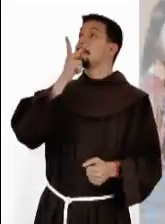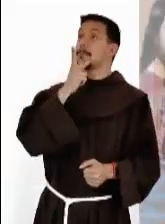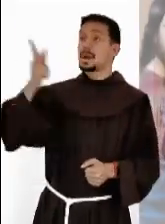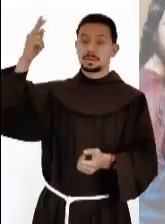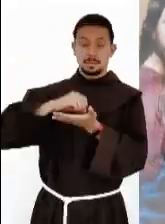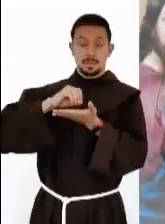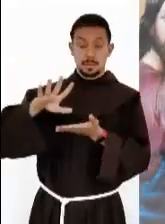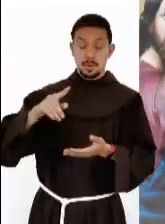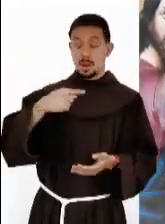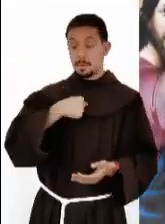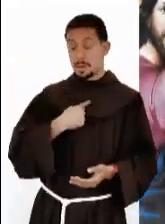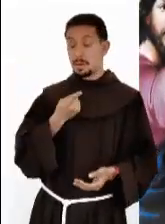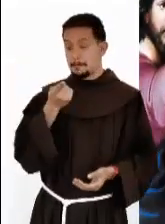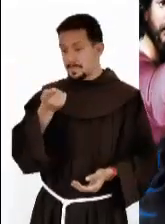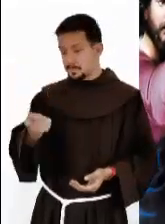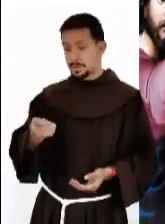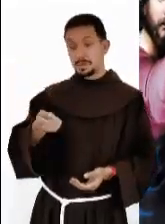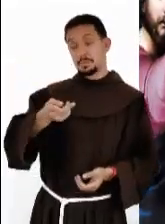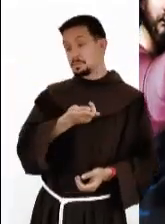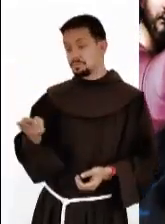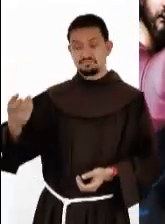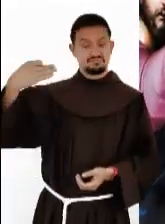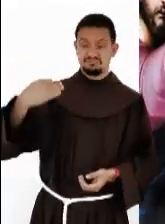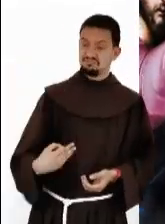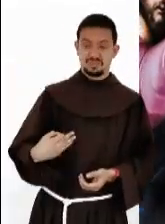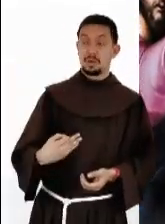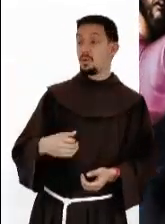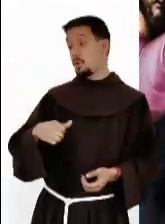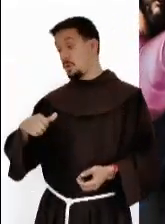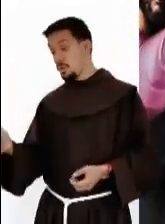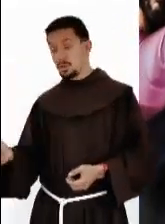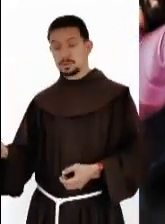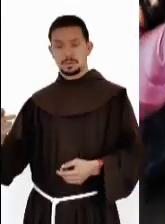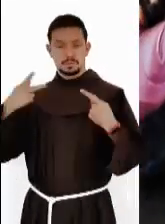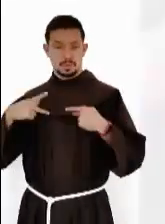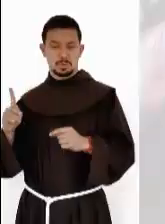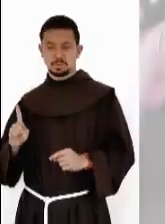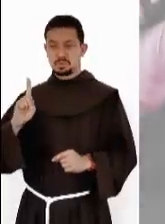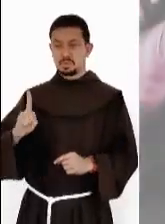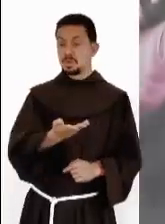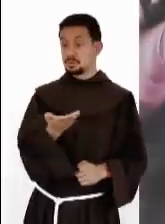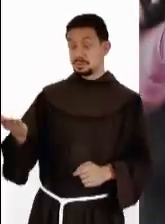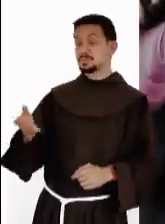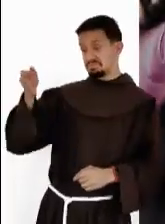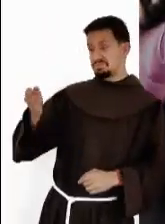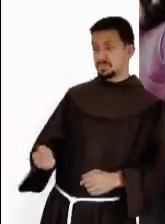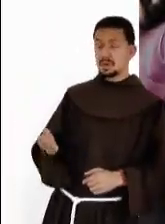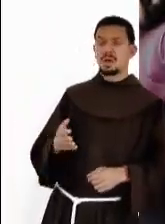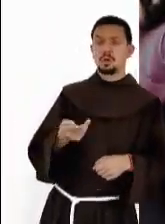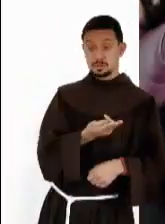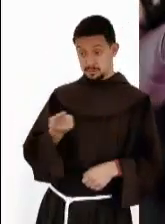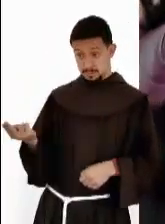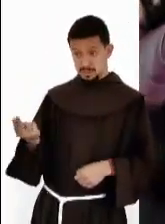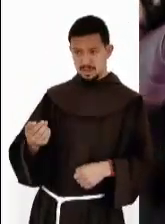recibido. Si otro viniera en nombre propio, a ese sí lo recibirían. ¿Cómo va a ser posible que crean ustedes